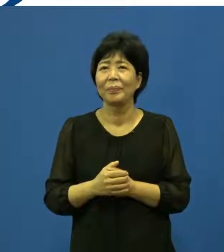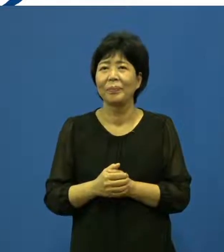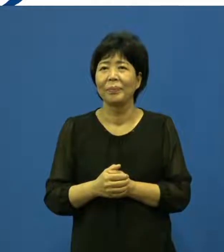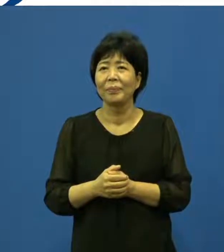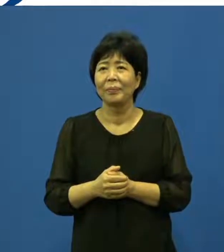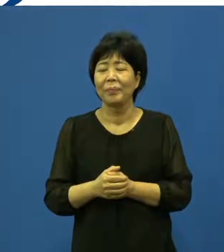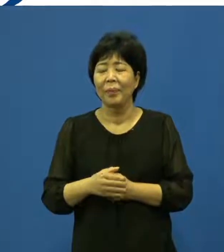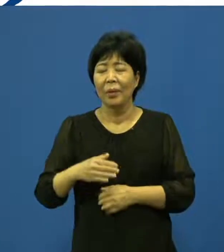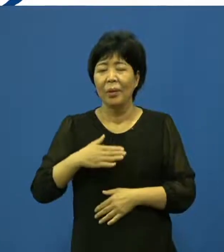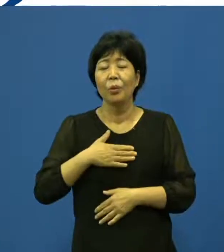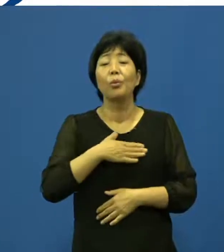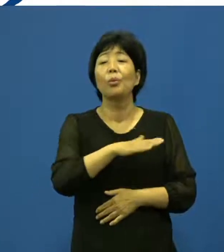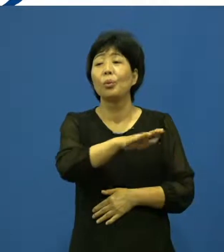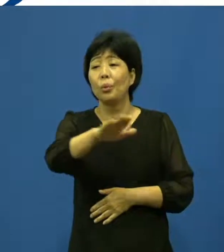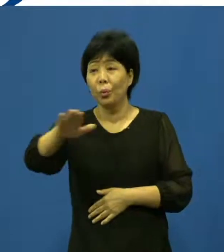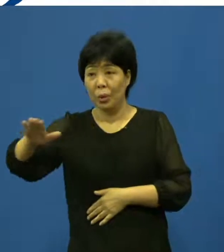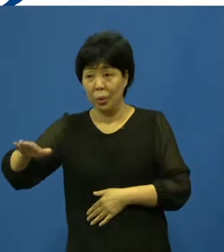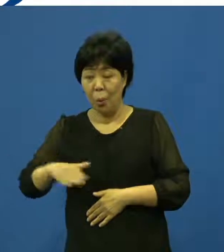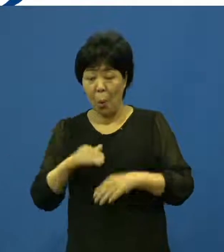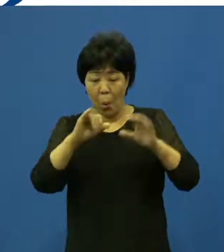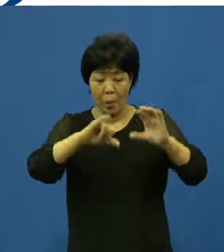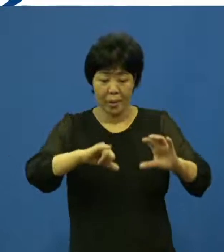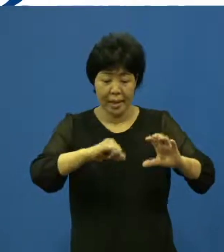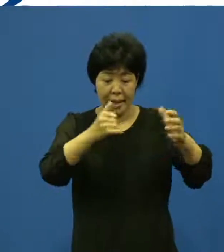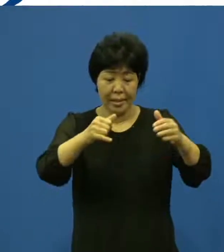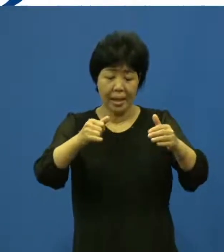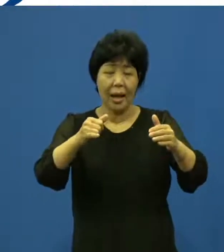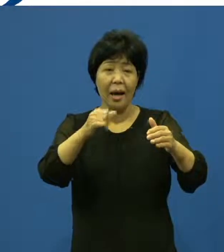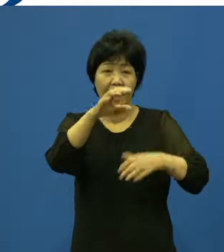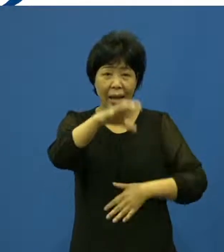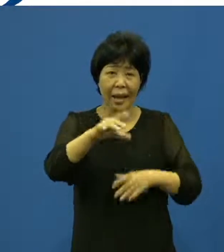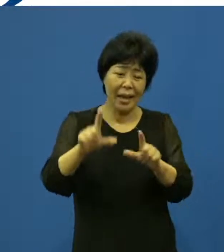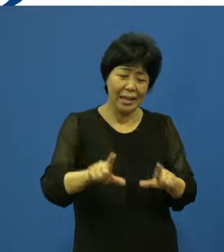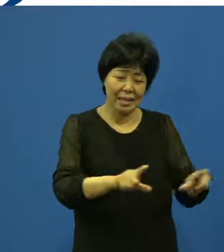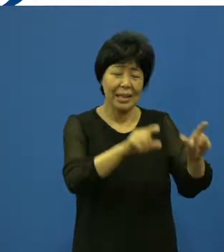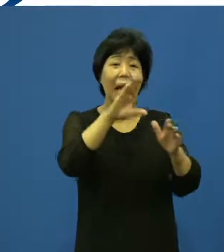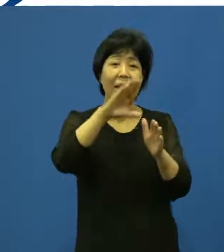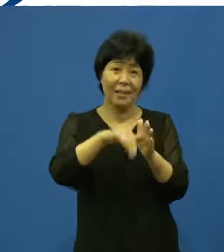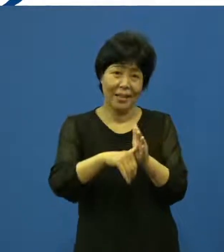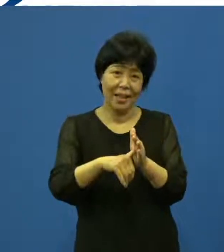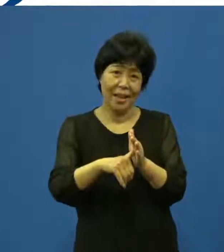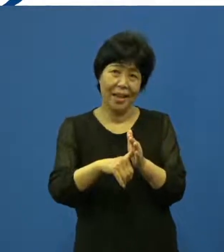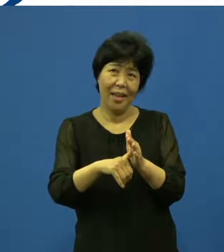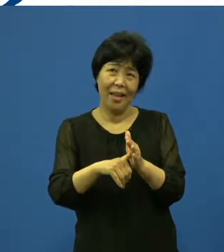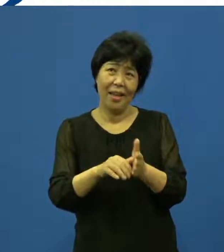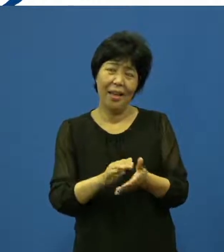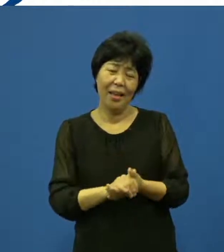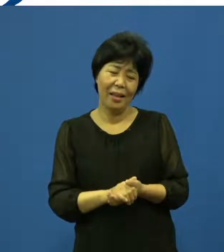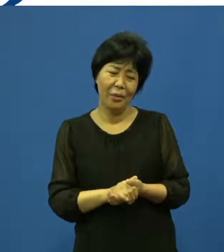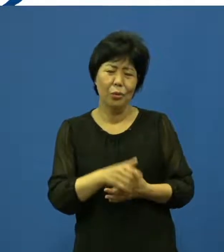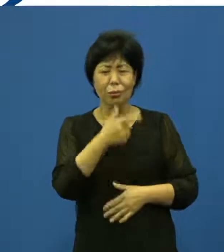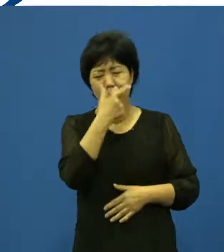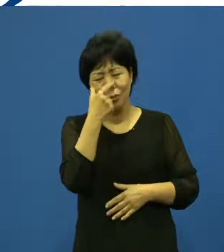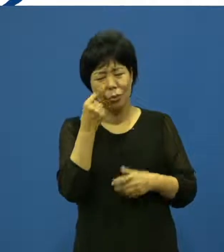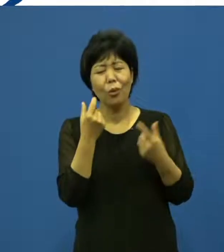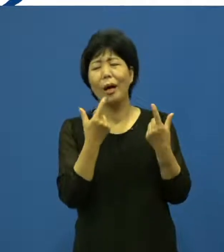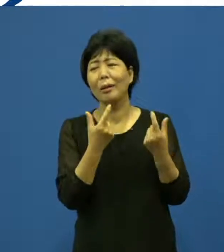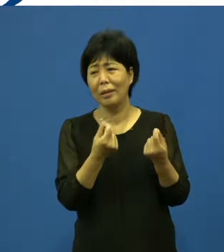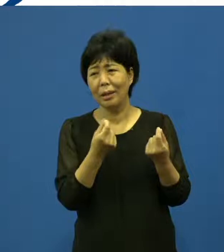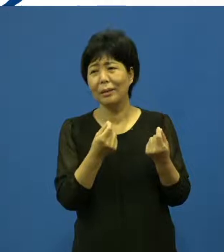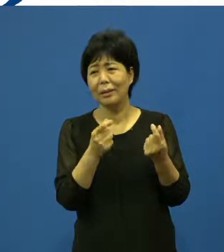여러분, 우리도 세상 속에 들어가 살아갈 때 계산이 좀 안 되는 사람인 것처럼 보이셔야 돼요.